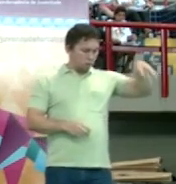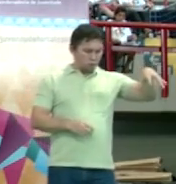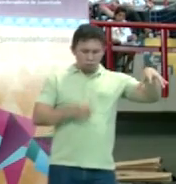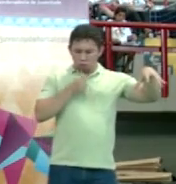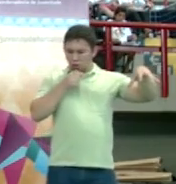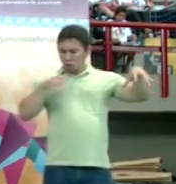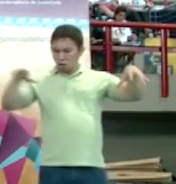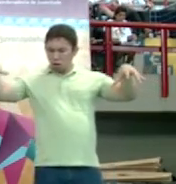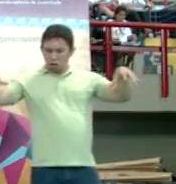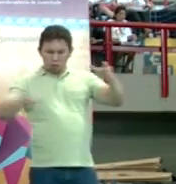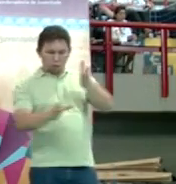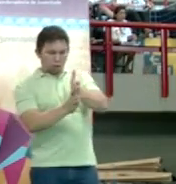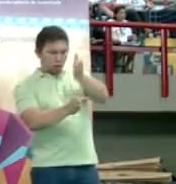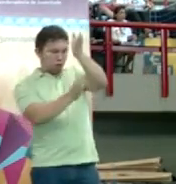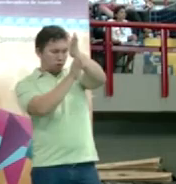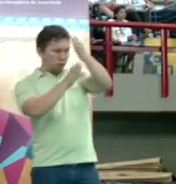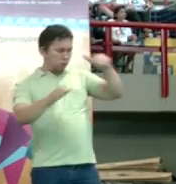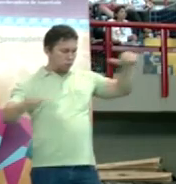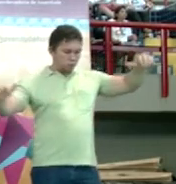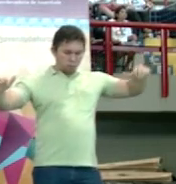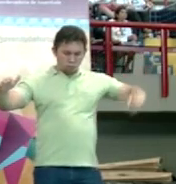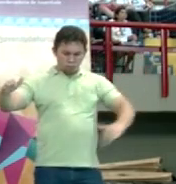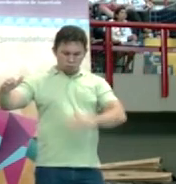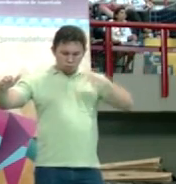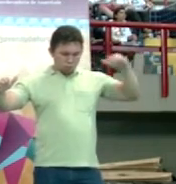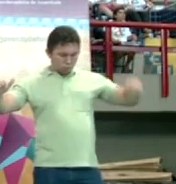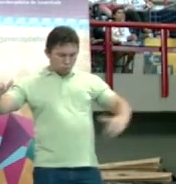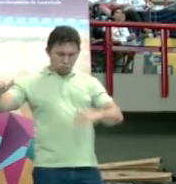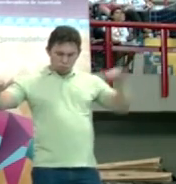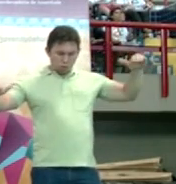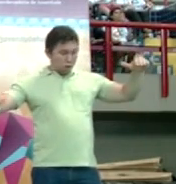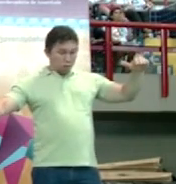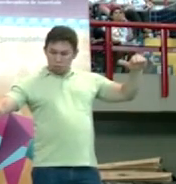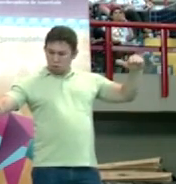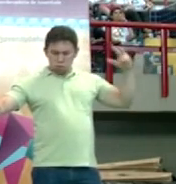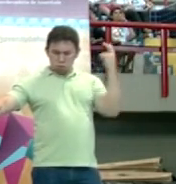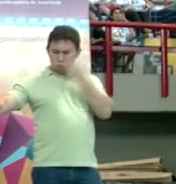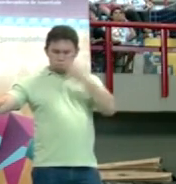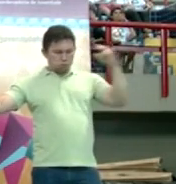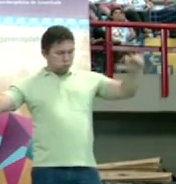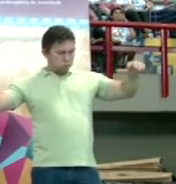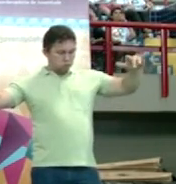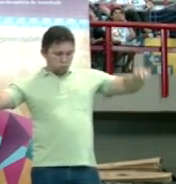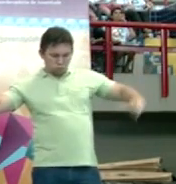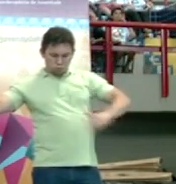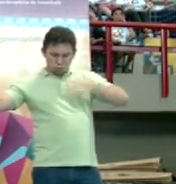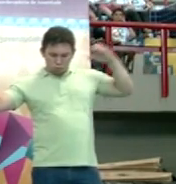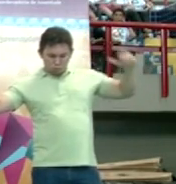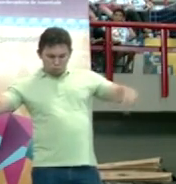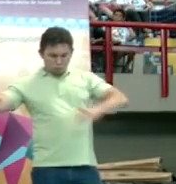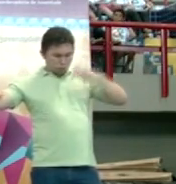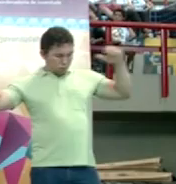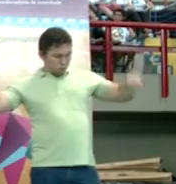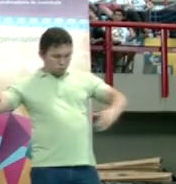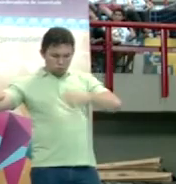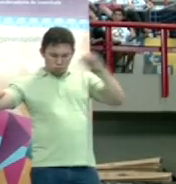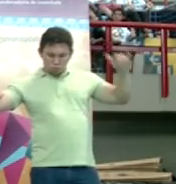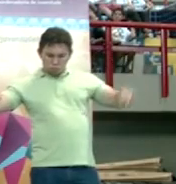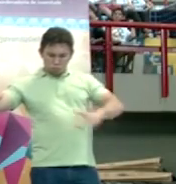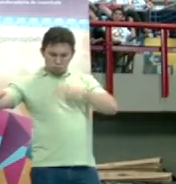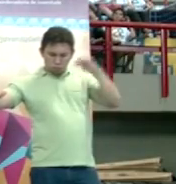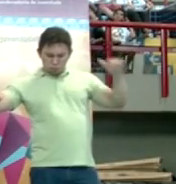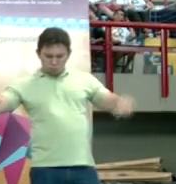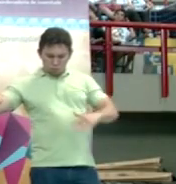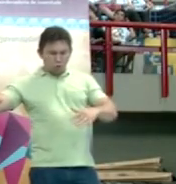quiser que nunca pare esse desnível de água, a quantidade de água que passar de um para outro, eu devo ou não